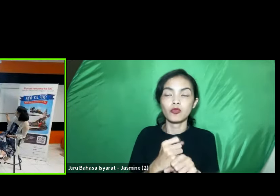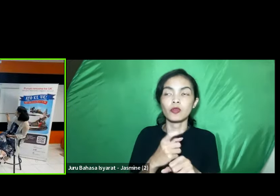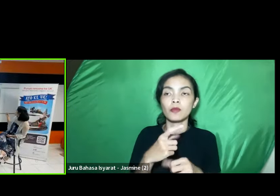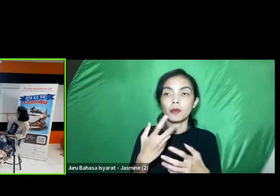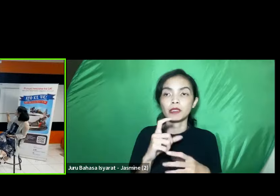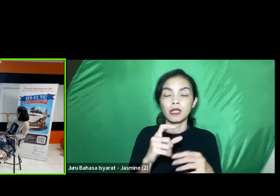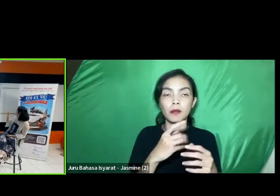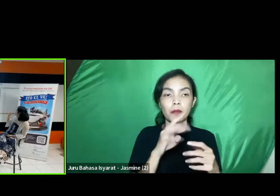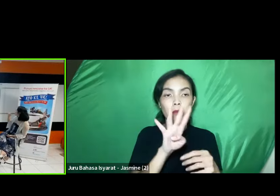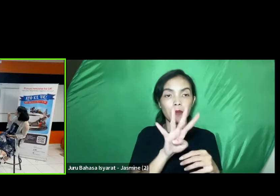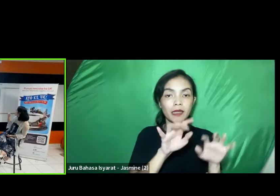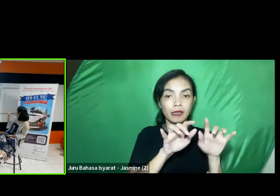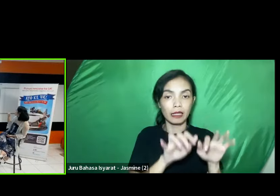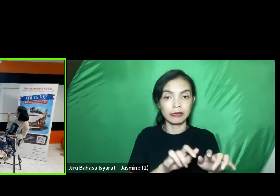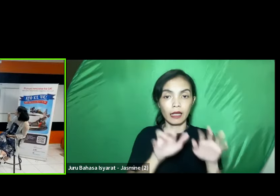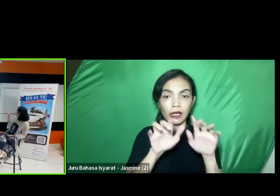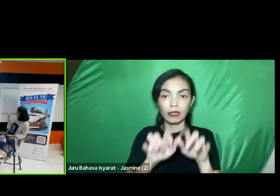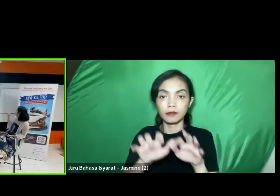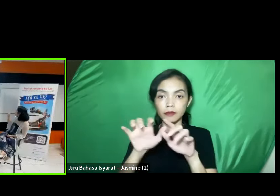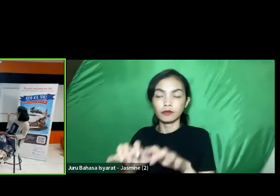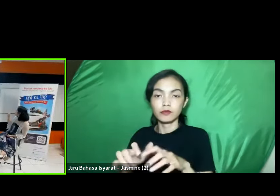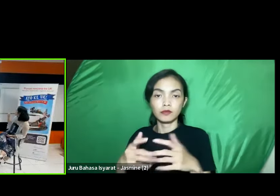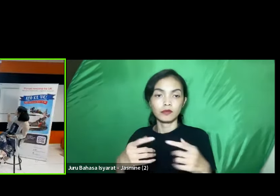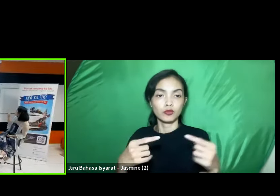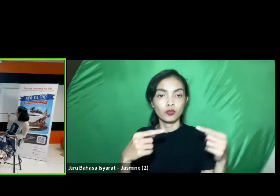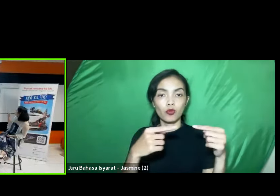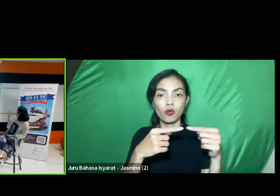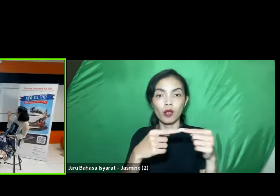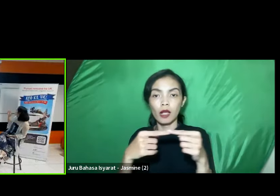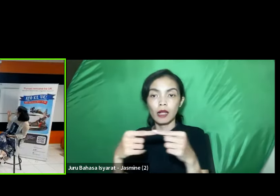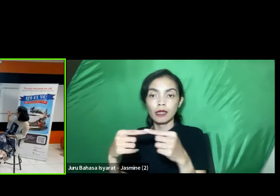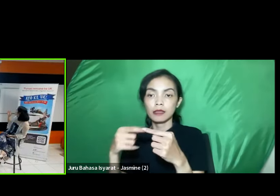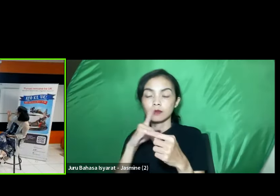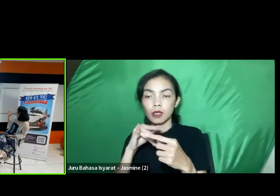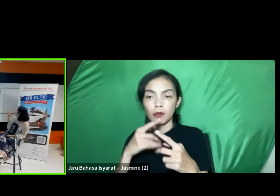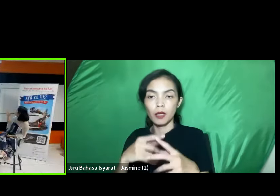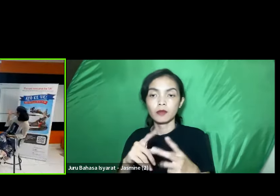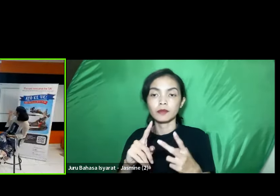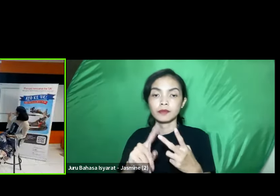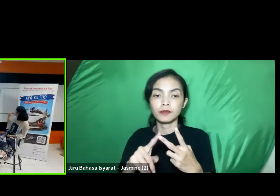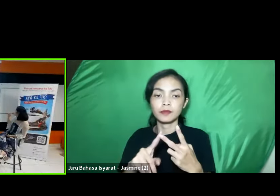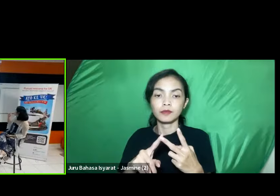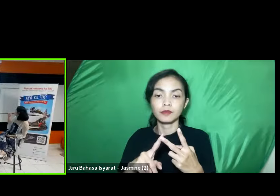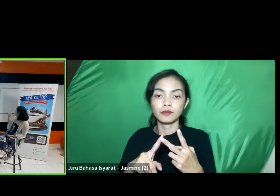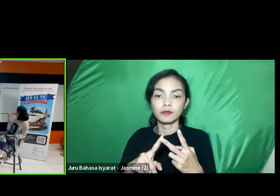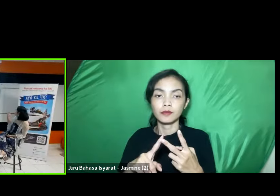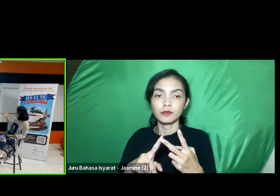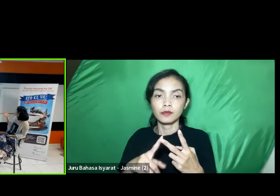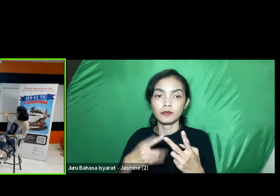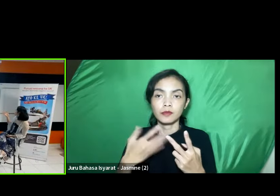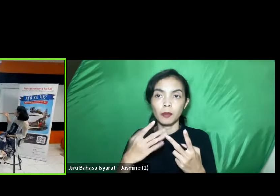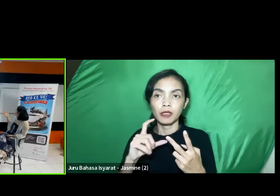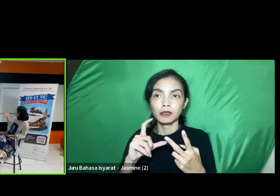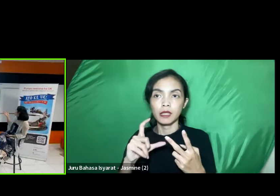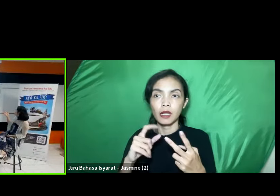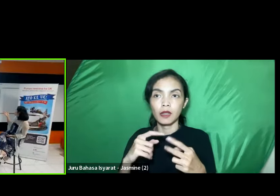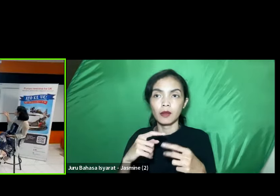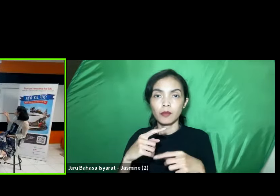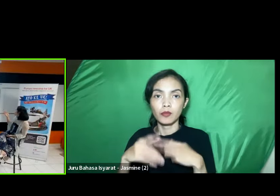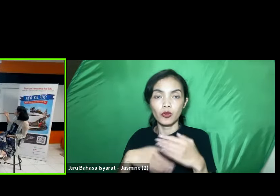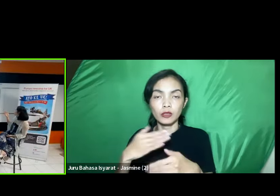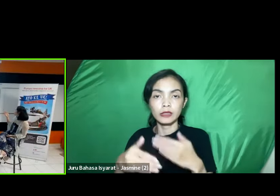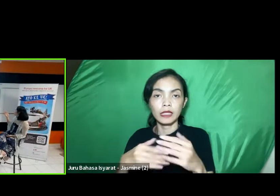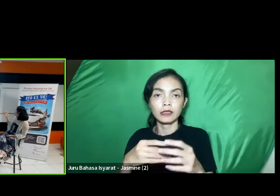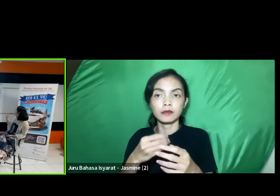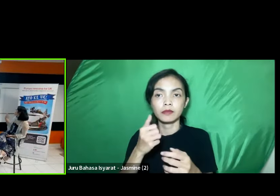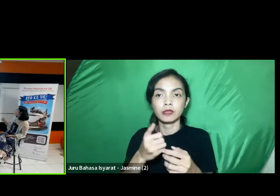benang merah dari empat esai kita dan Bagaimana baiknya kita bisa menceritakan itu sebagai sebuah proses yang baik kepada